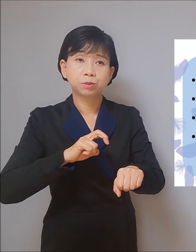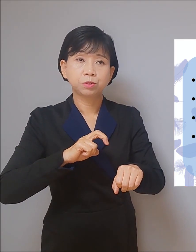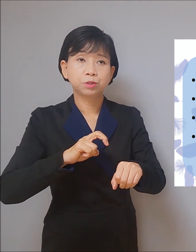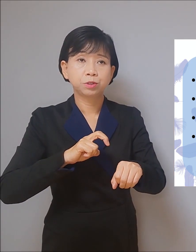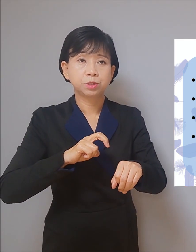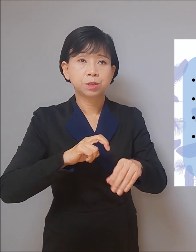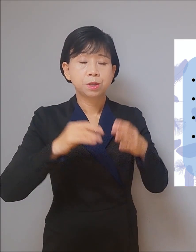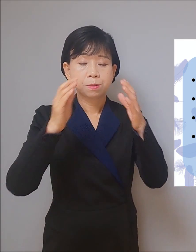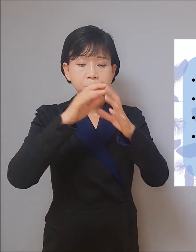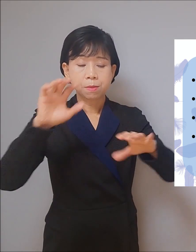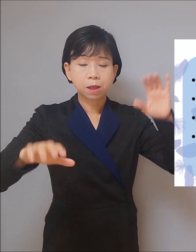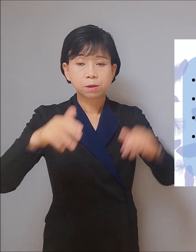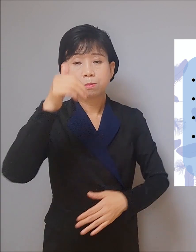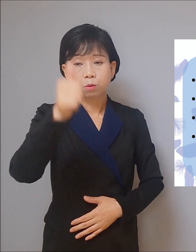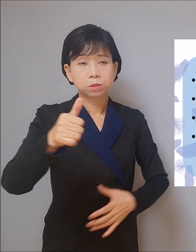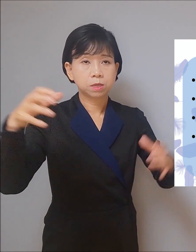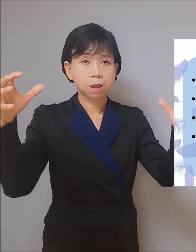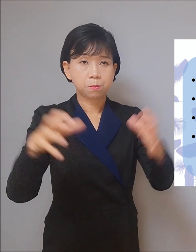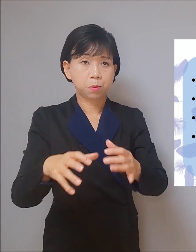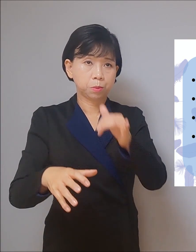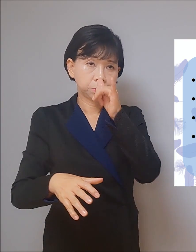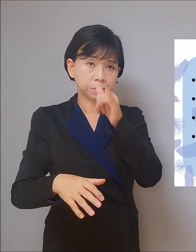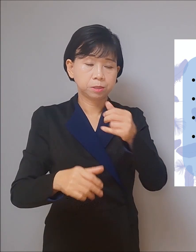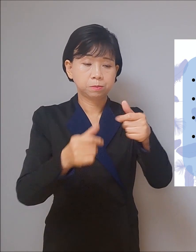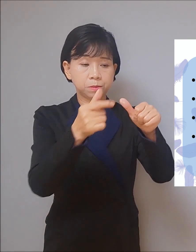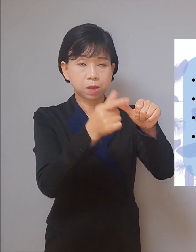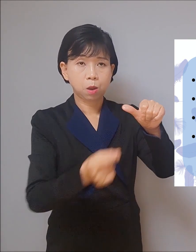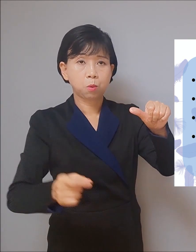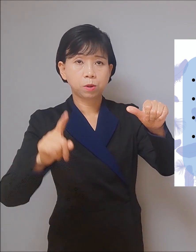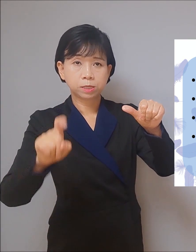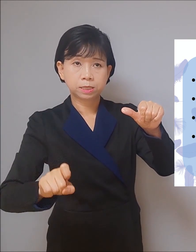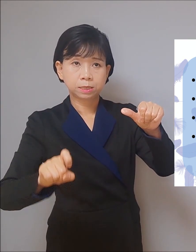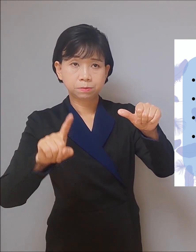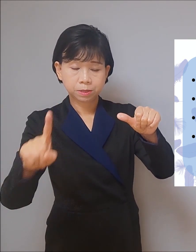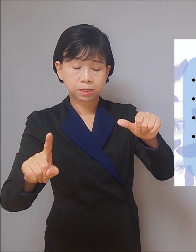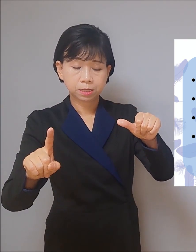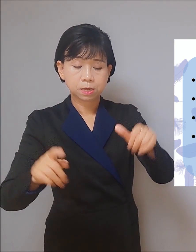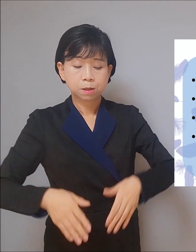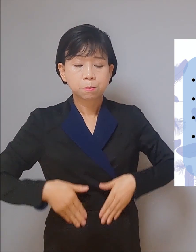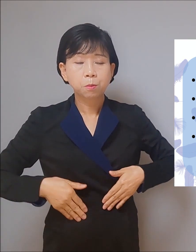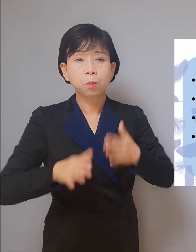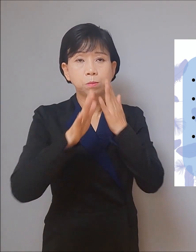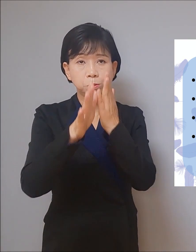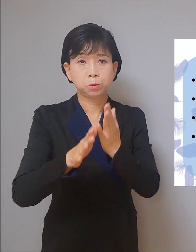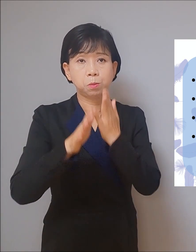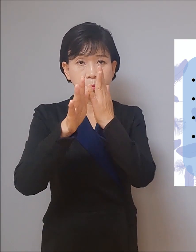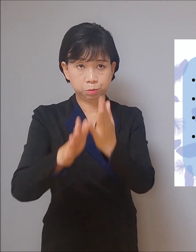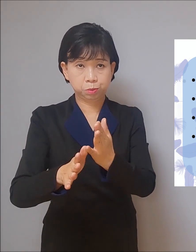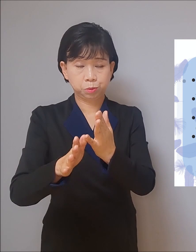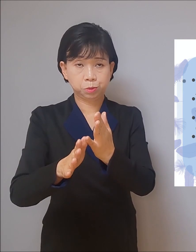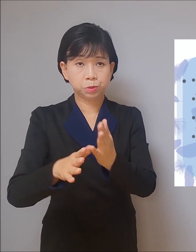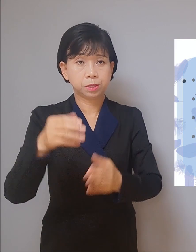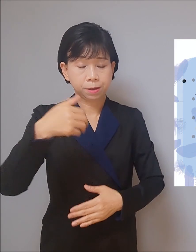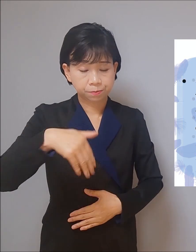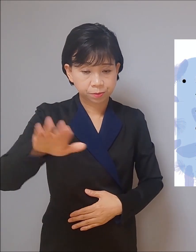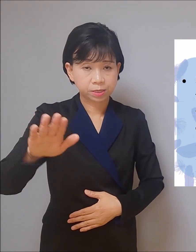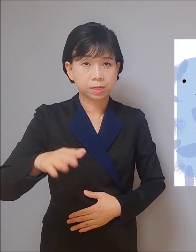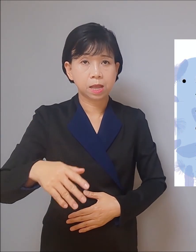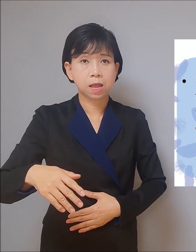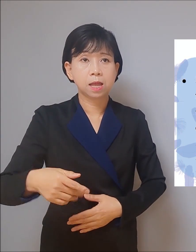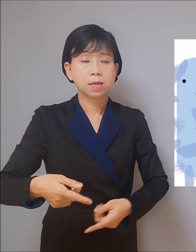목자 모임이 있습니다. 5월 11일 목요일에 봄 소풍을 갑니다. 참가 신청서를 제출